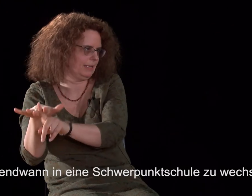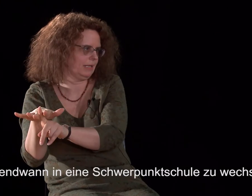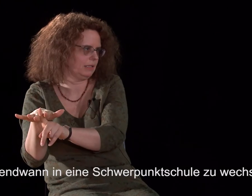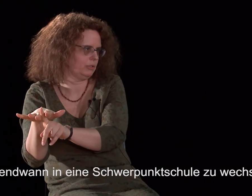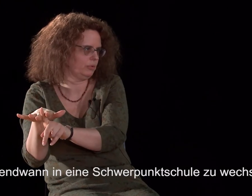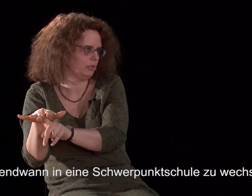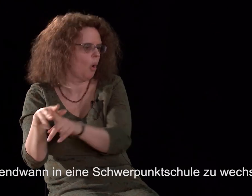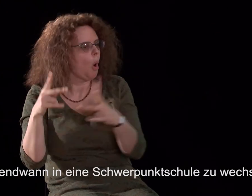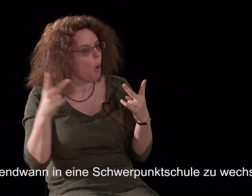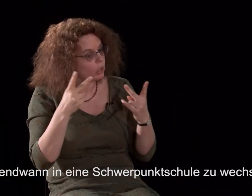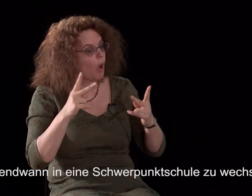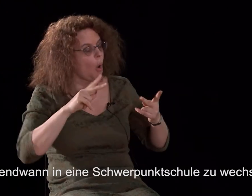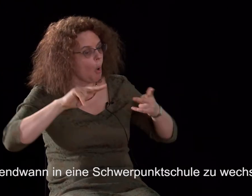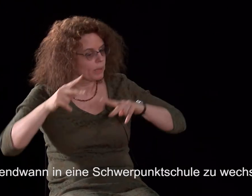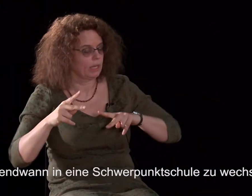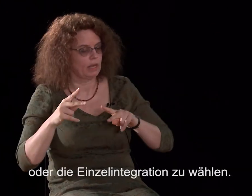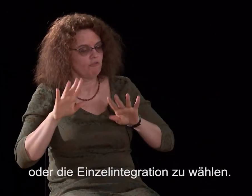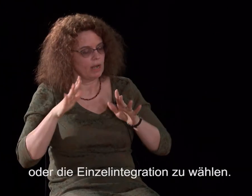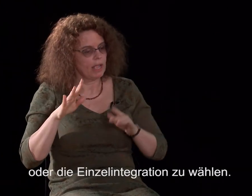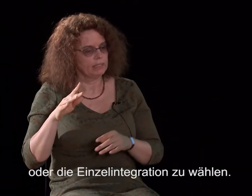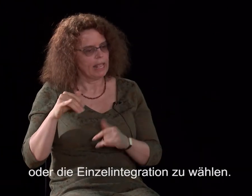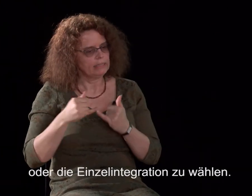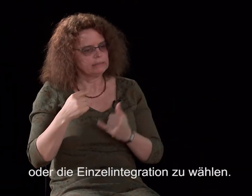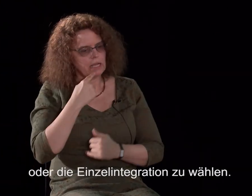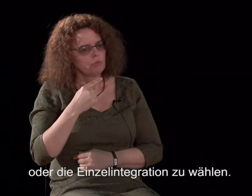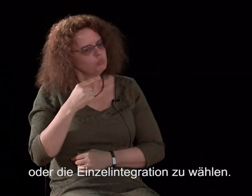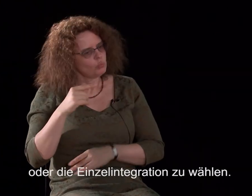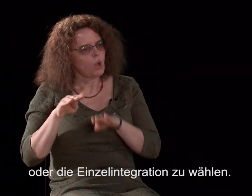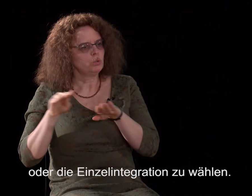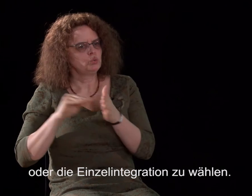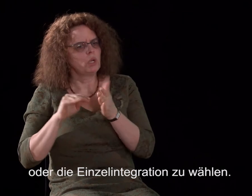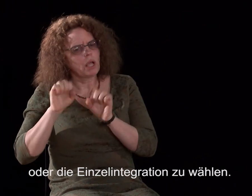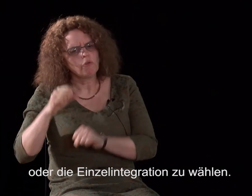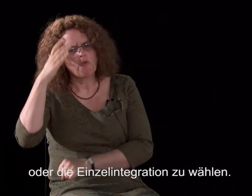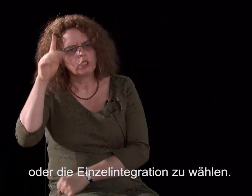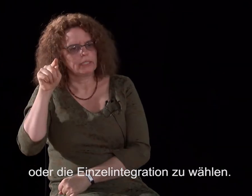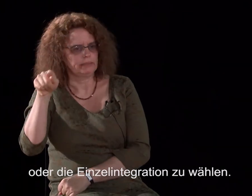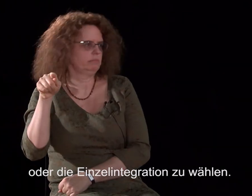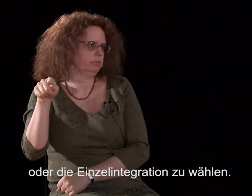irgendwann in eine Schwerpunktschule zu wechseln oder den integrativen Weg zu wählen. Und